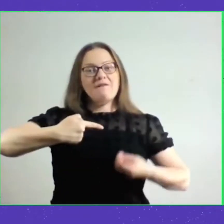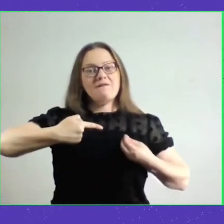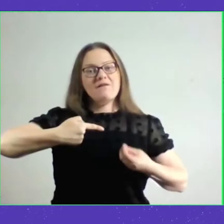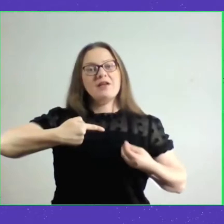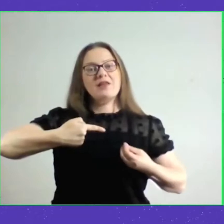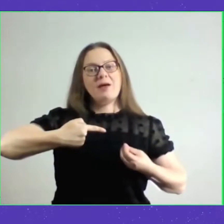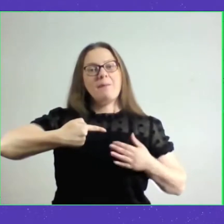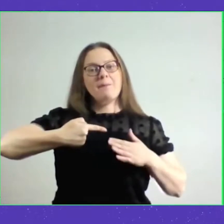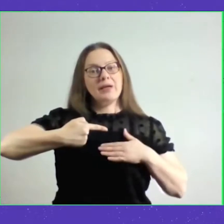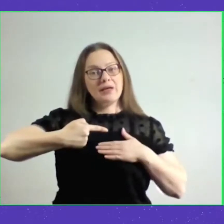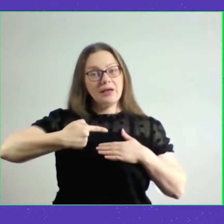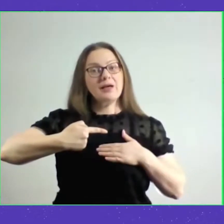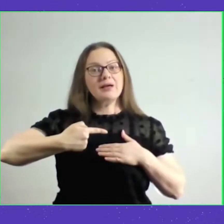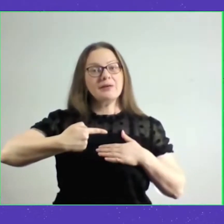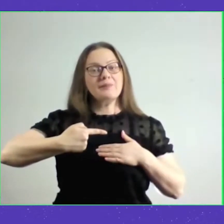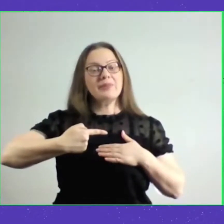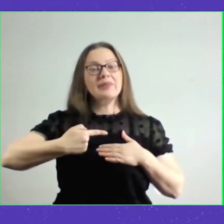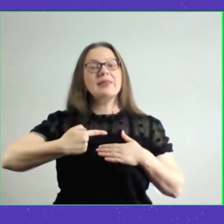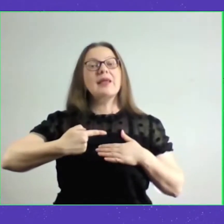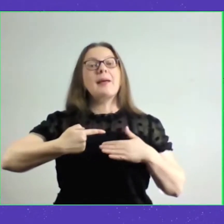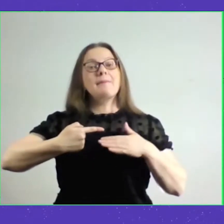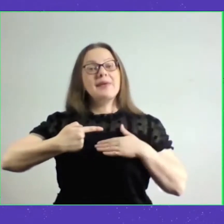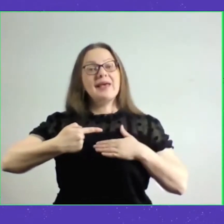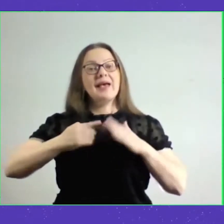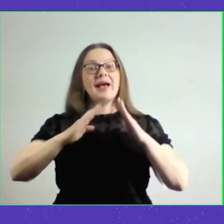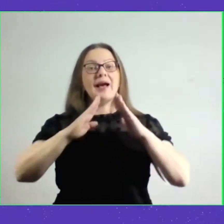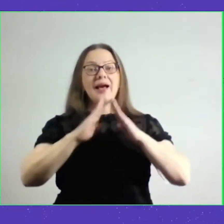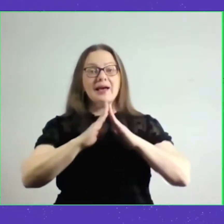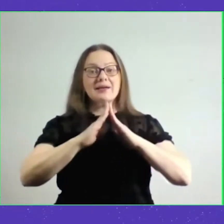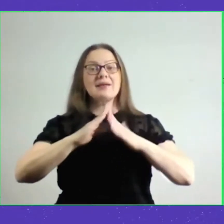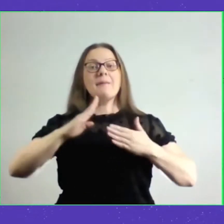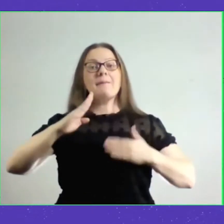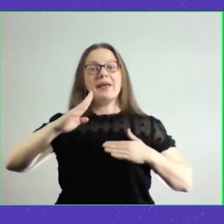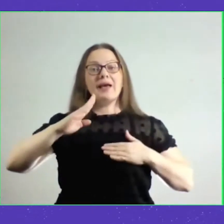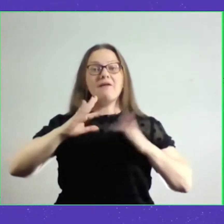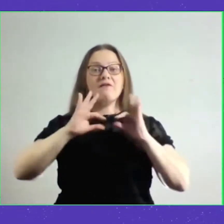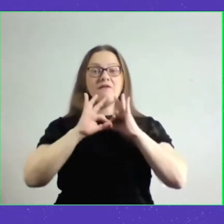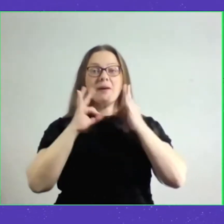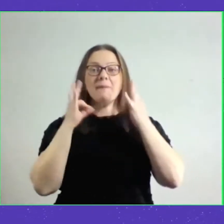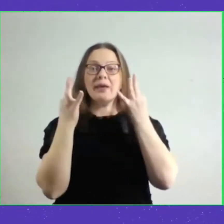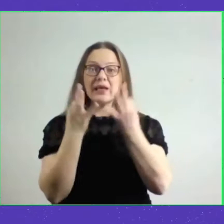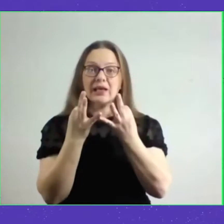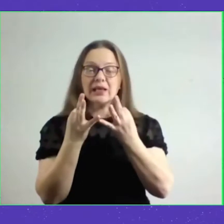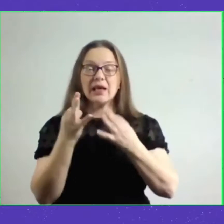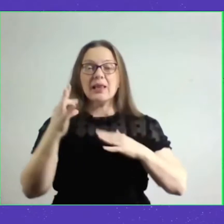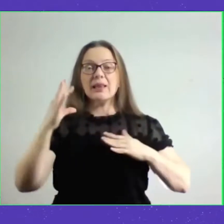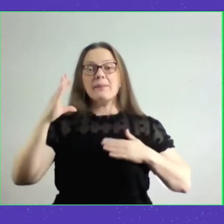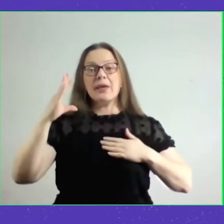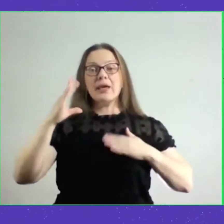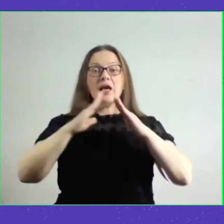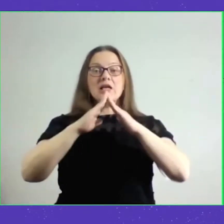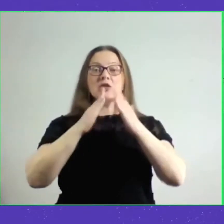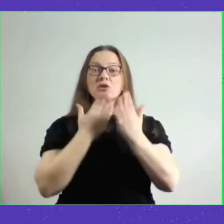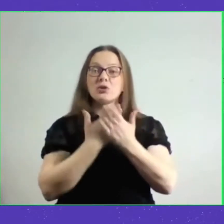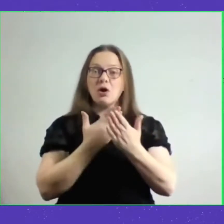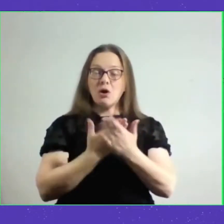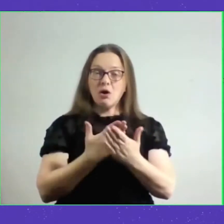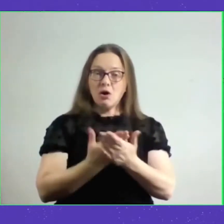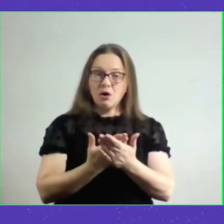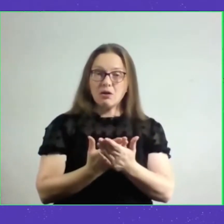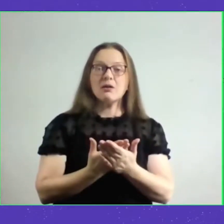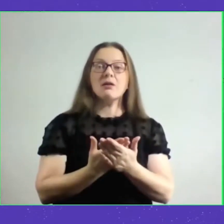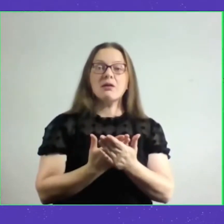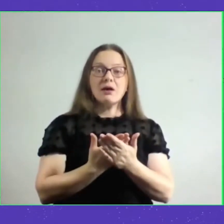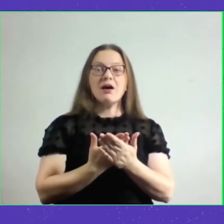sua casa, no relacionamento com seus familiares, na sua escola, aqueles que ainda estudam, na